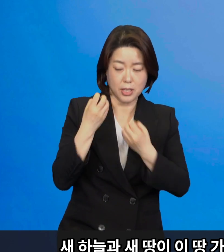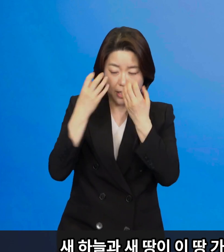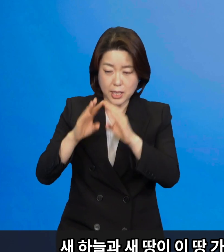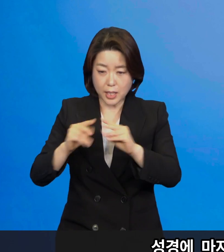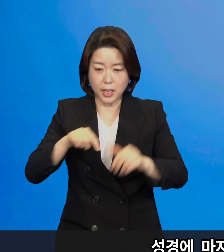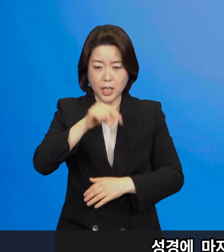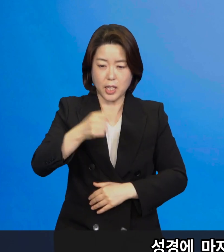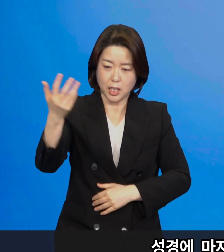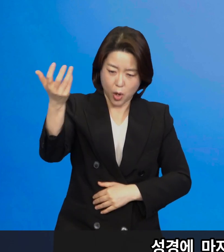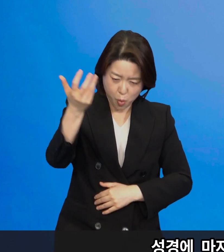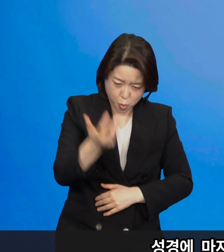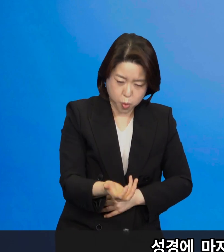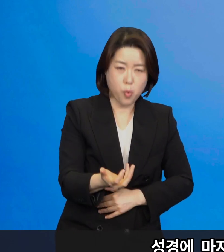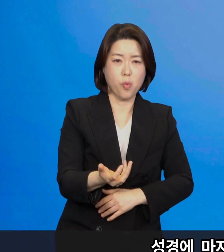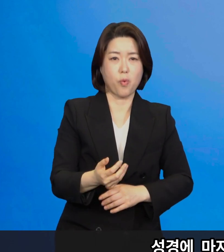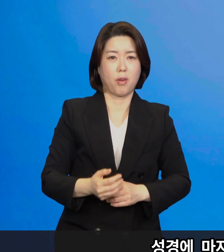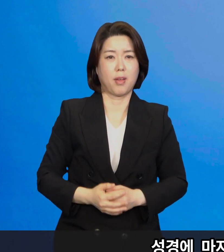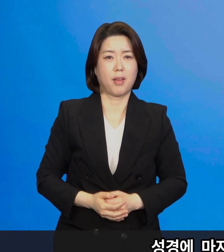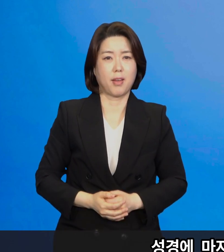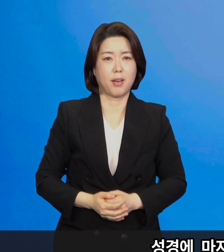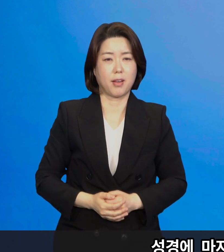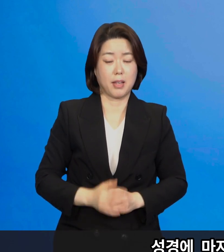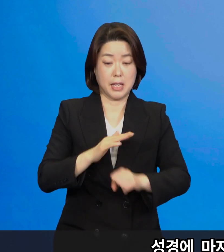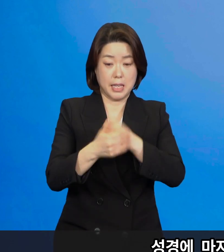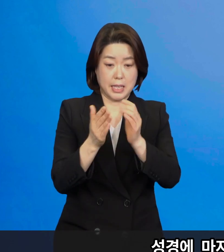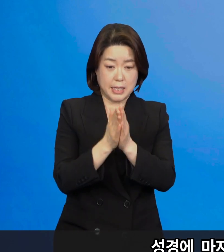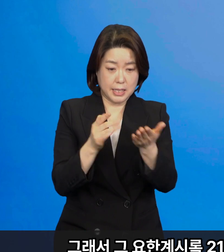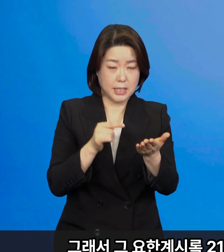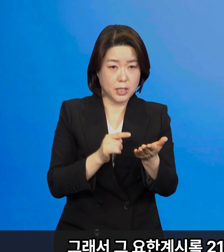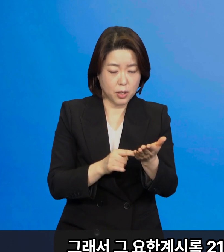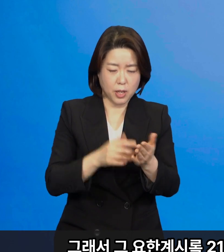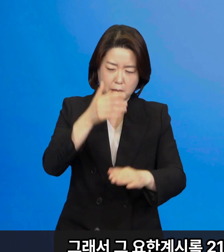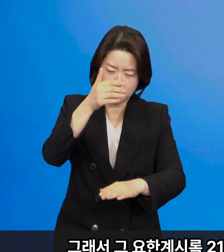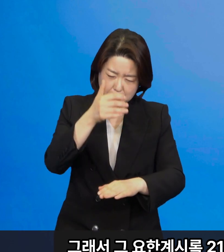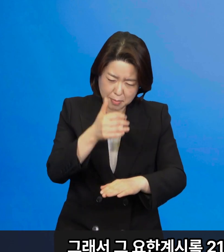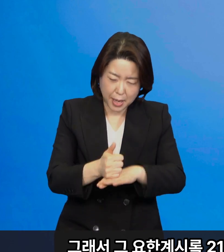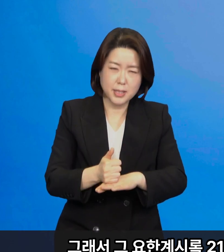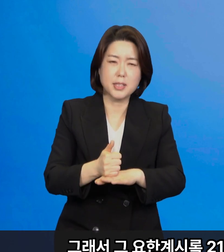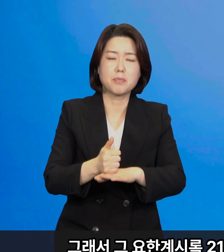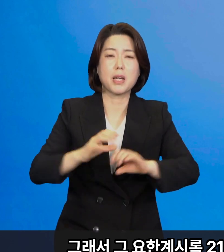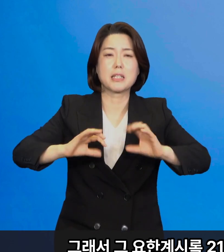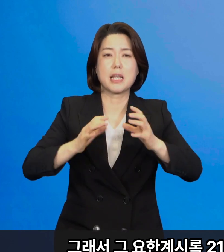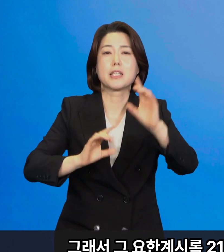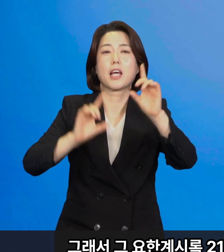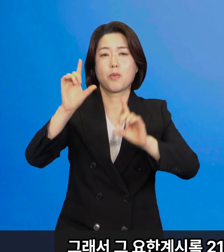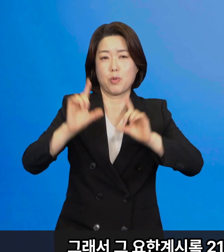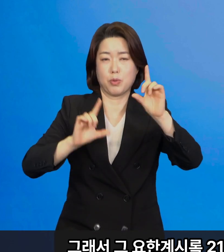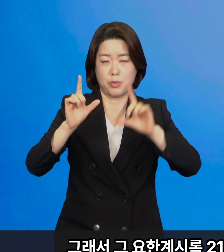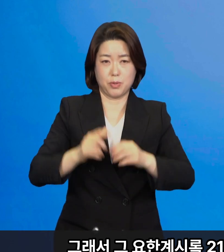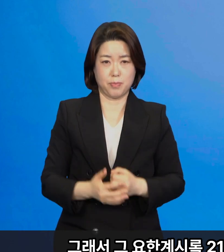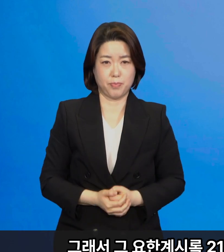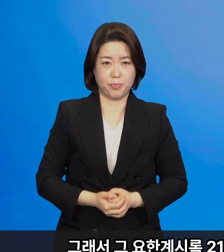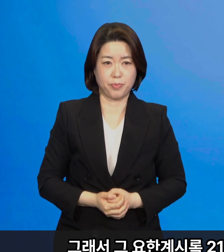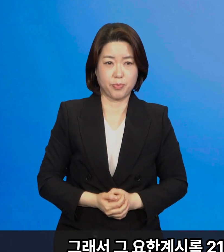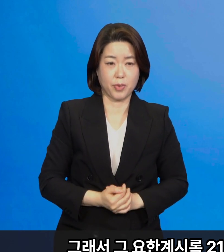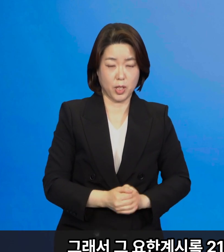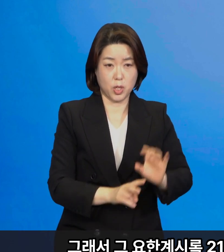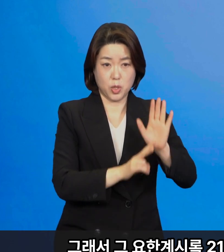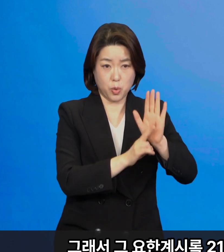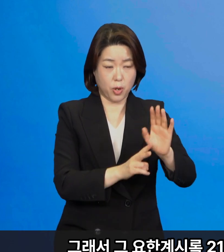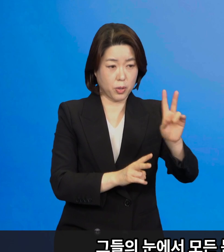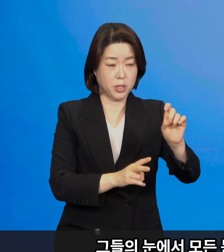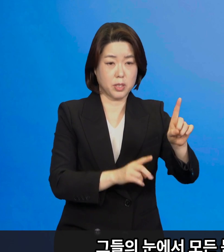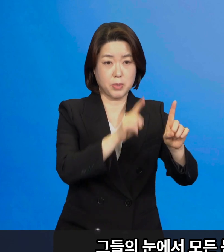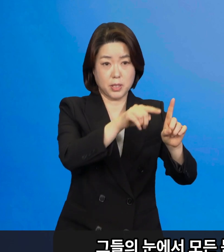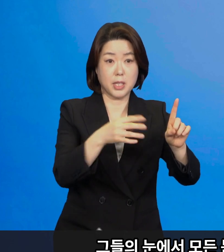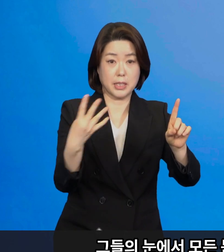될 것이라는 것이 성경의 마지막 모습입니다. 그래서 그 요한계시록 21장 4절에 뭐라고